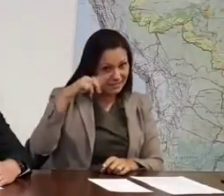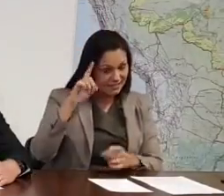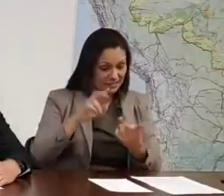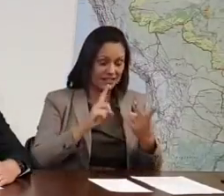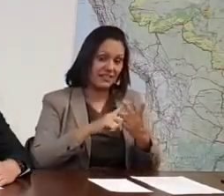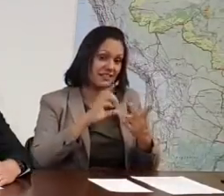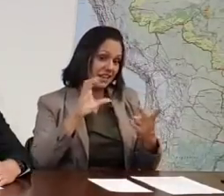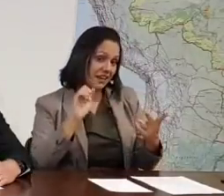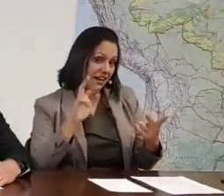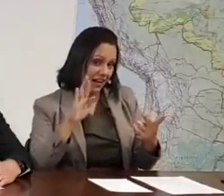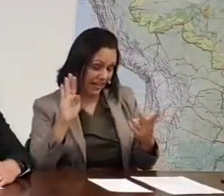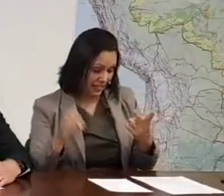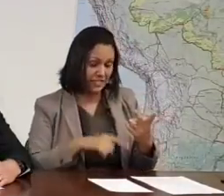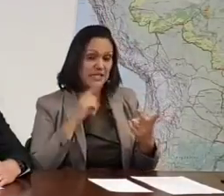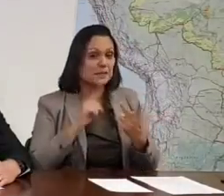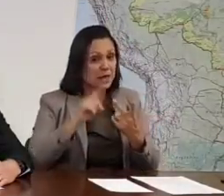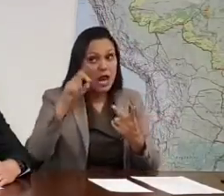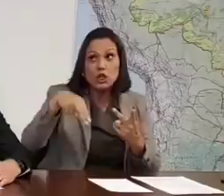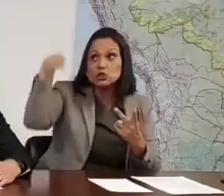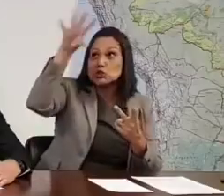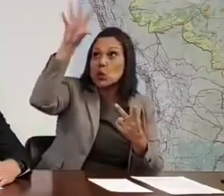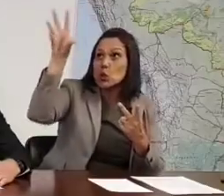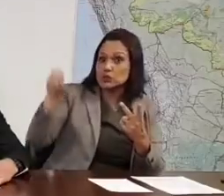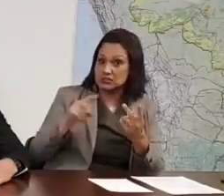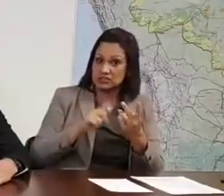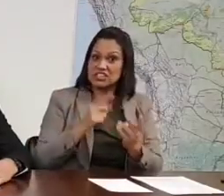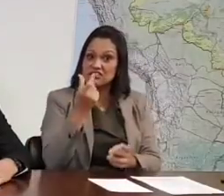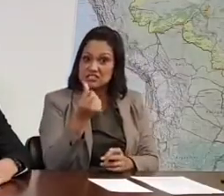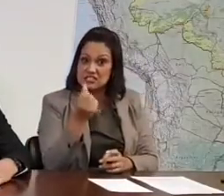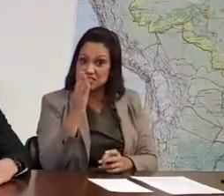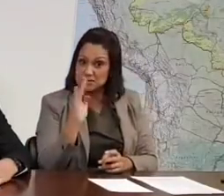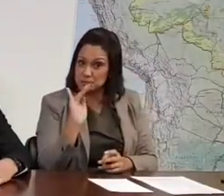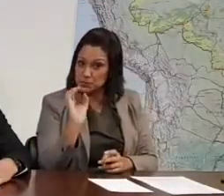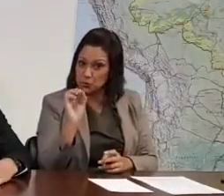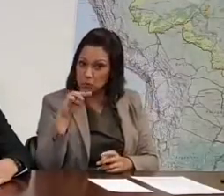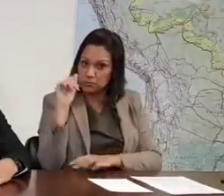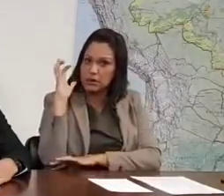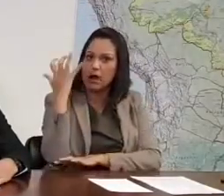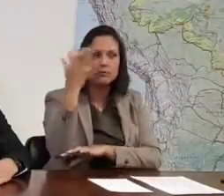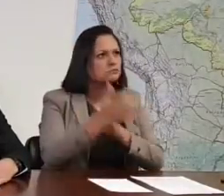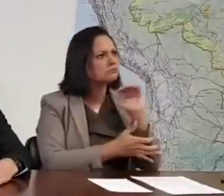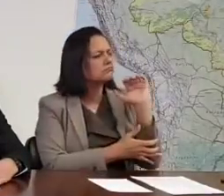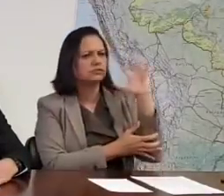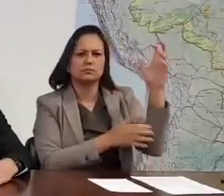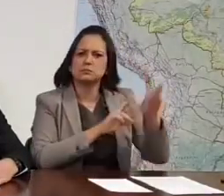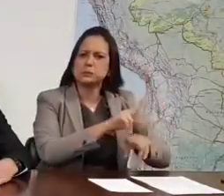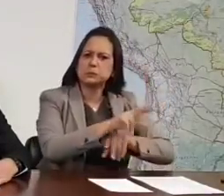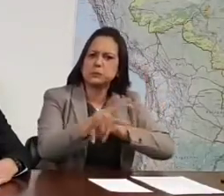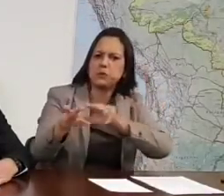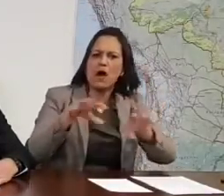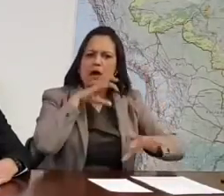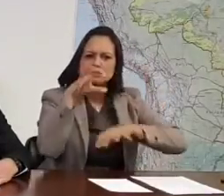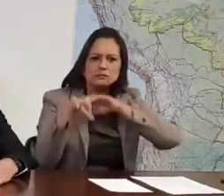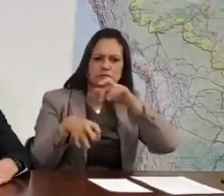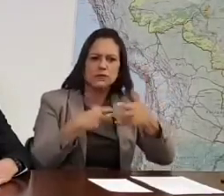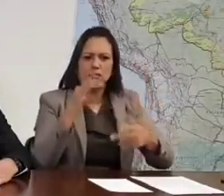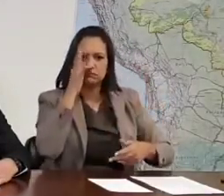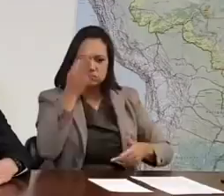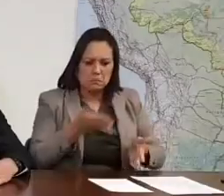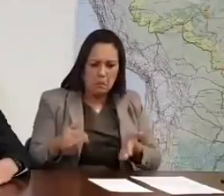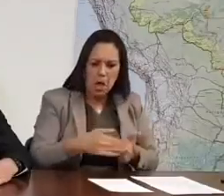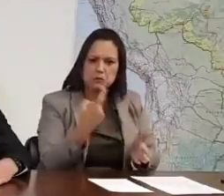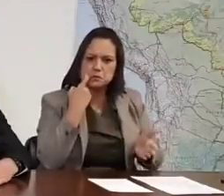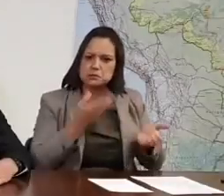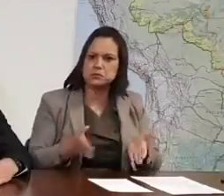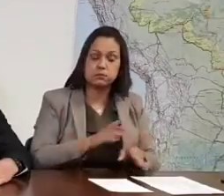brasileiro. Nós temos 6 biomas que poucos países têm a quantidade de natureza, de fauna, de flora e de variedade de peixe que